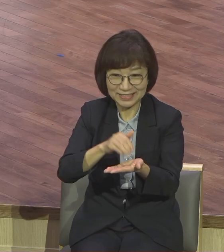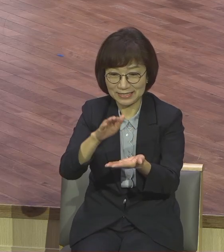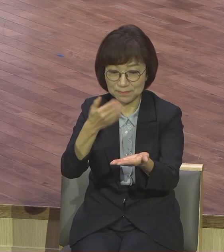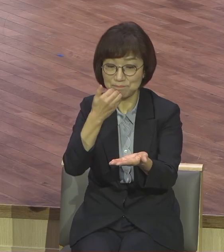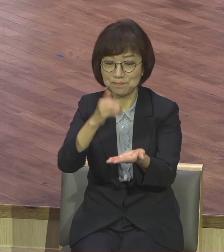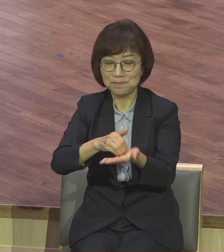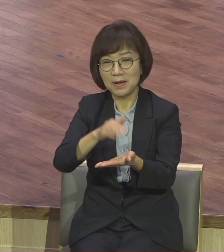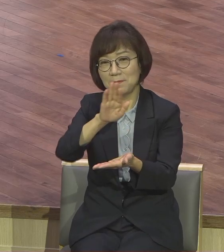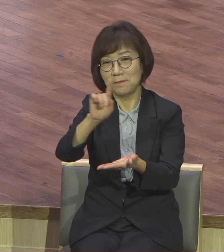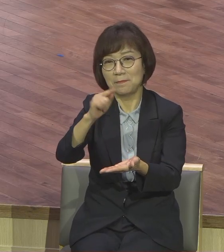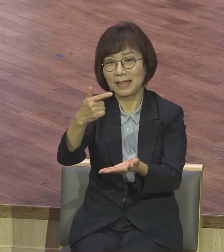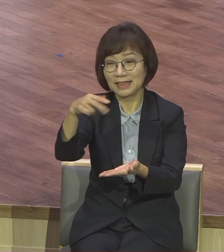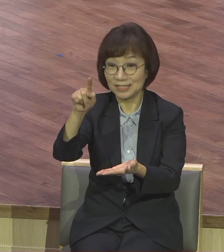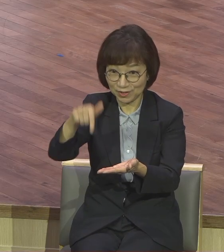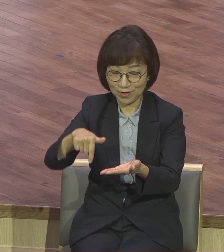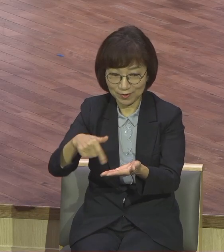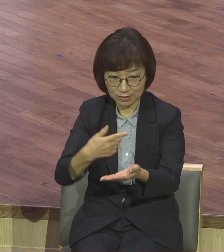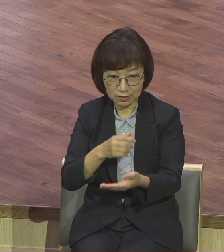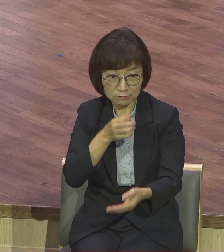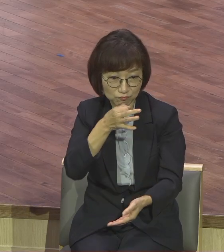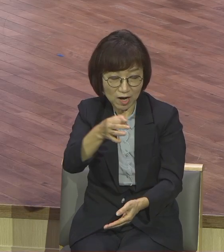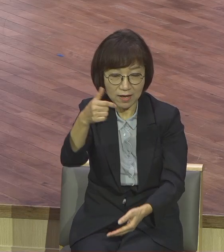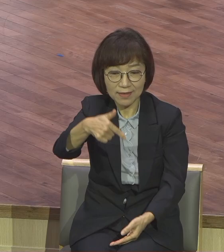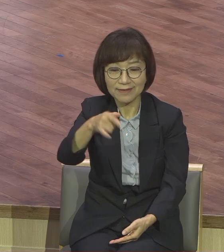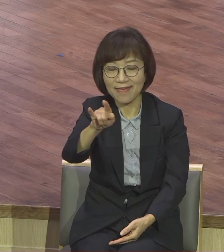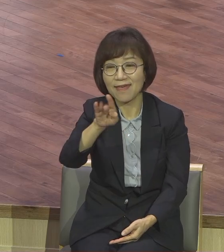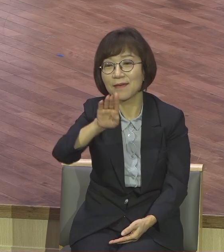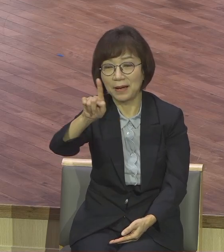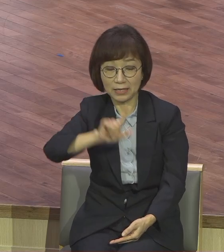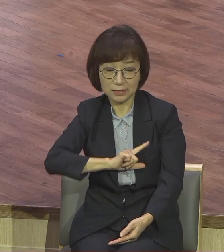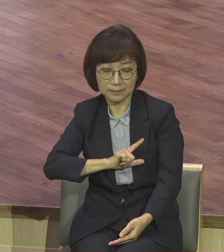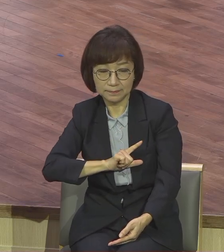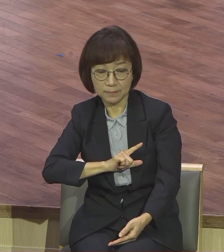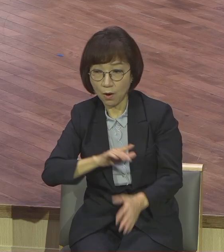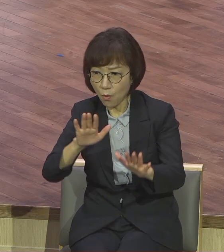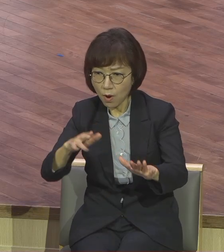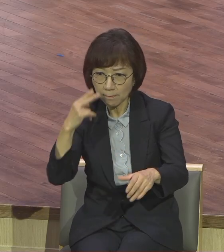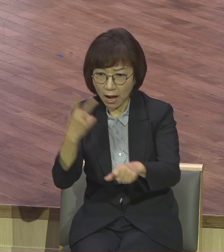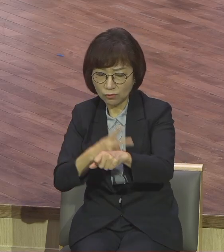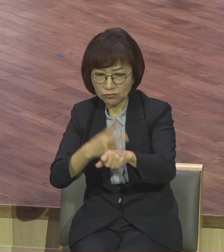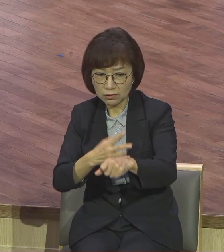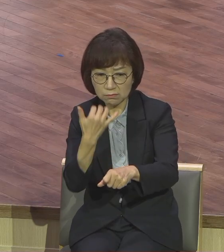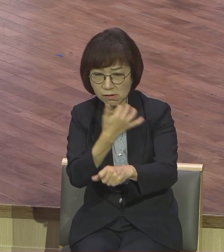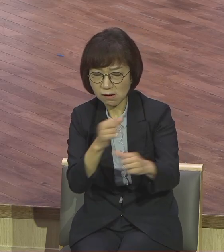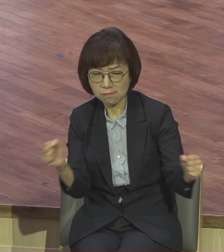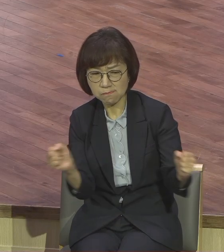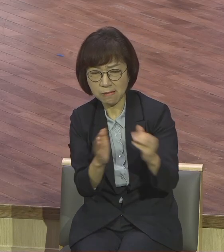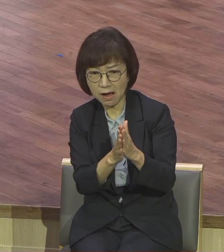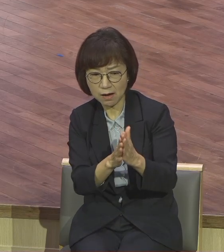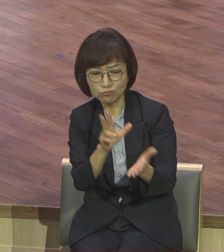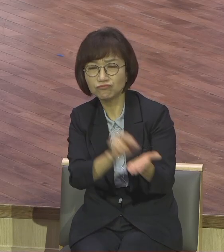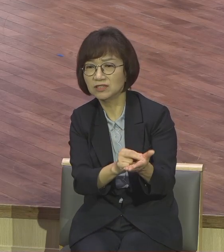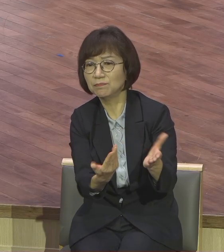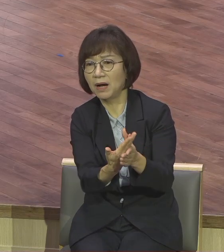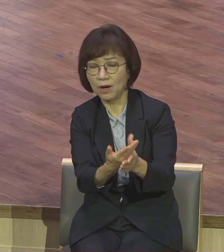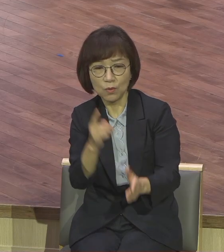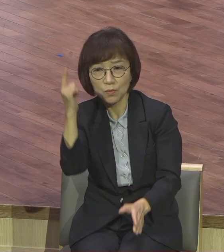자, 이 개바와의 이 충돌 사건이 생겼는데